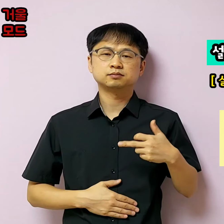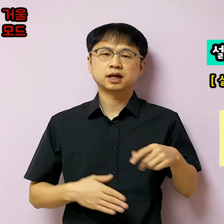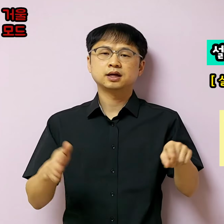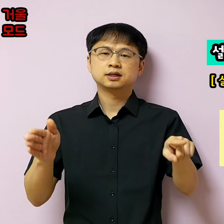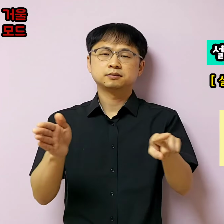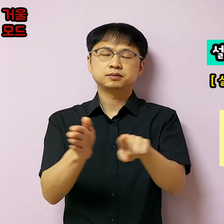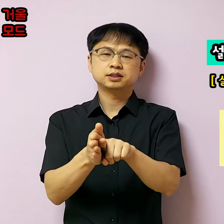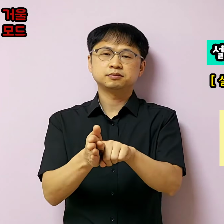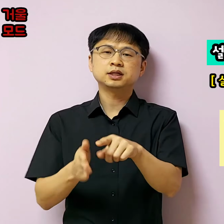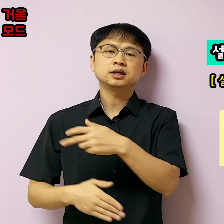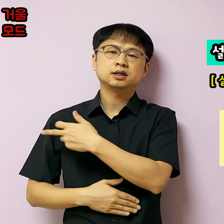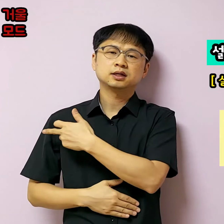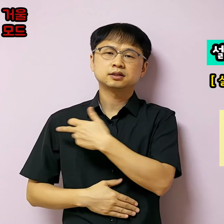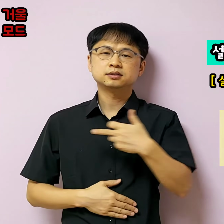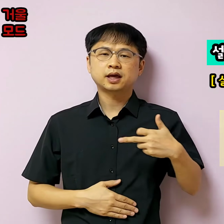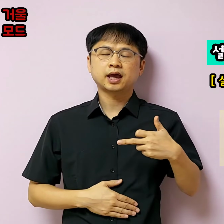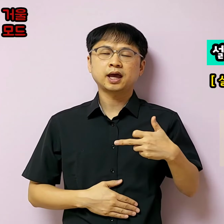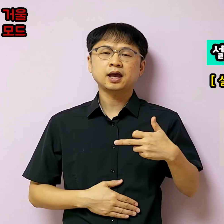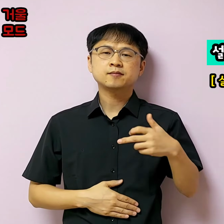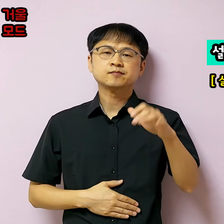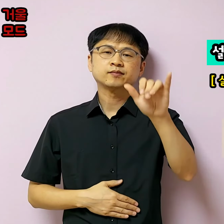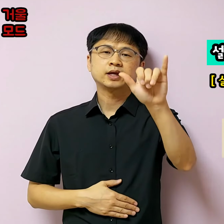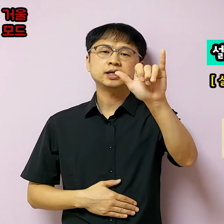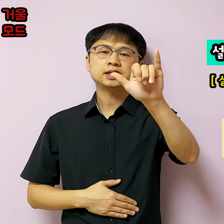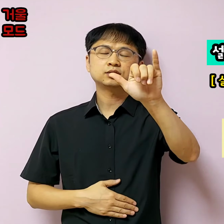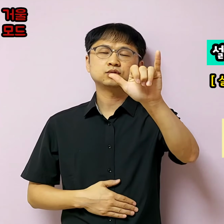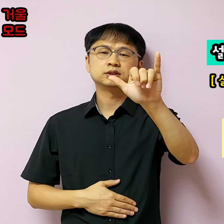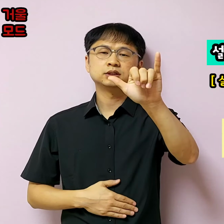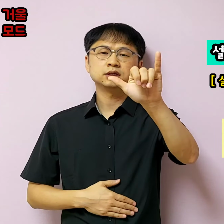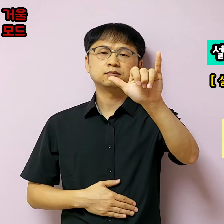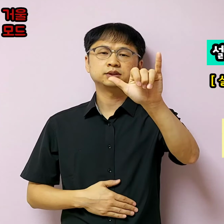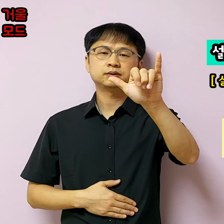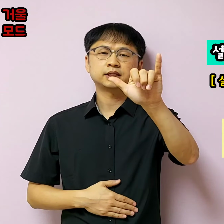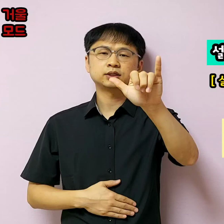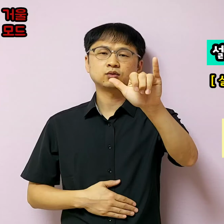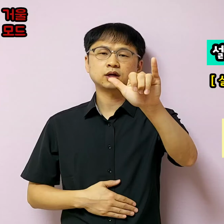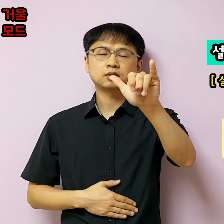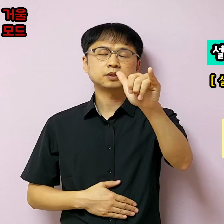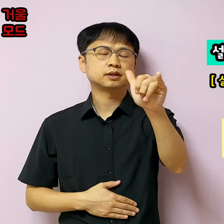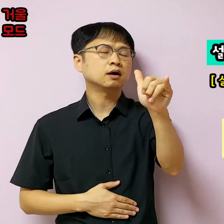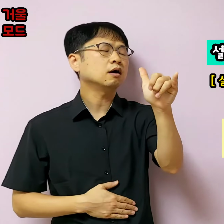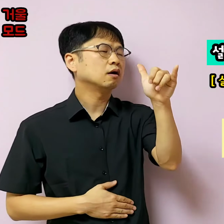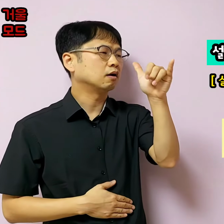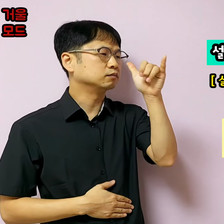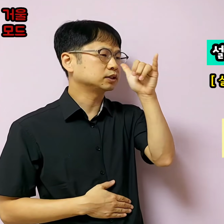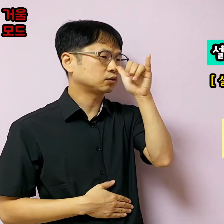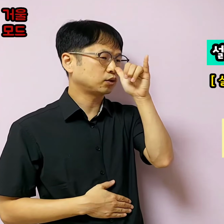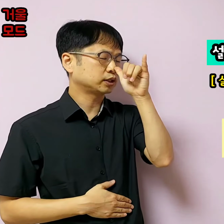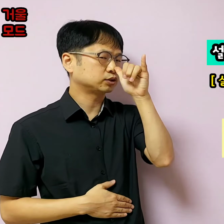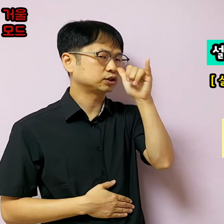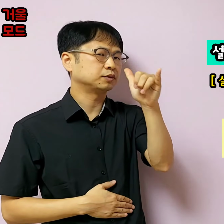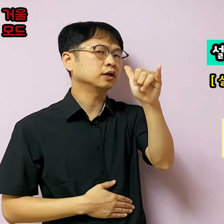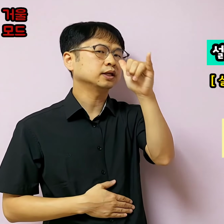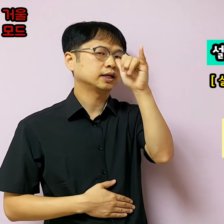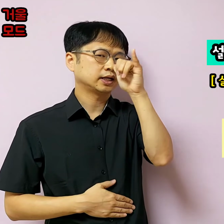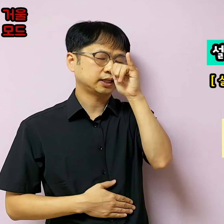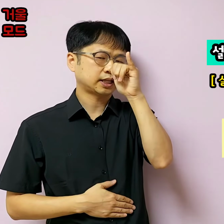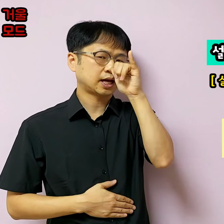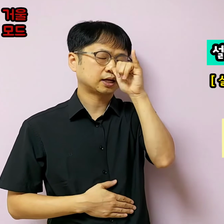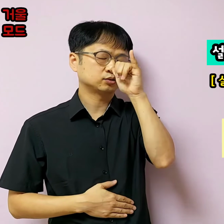되겠습니다. 믿음이 크게 있다 수어는 엄지와 새끼손가락을 펴서 엄지를 코에 대주시면 있다라는